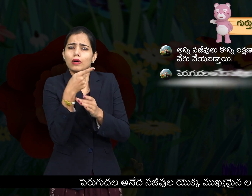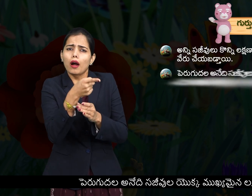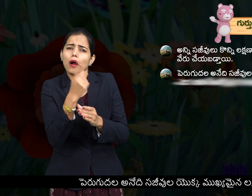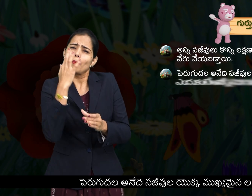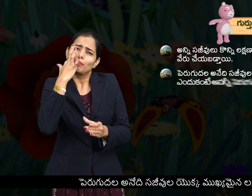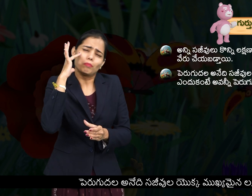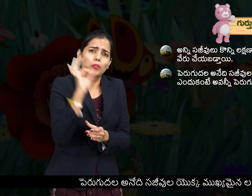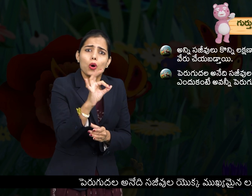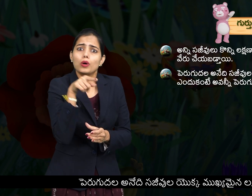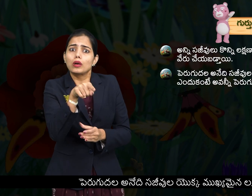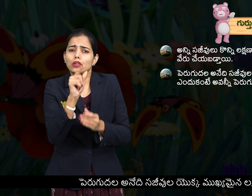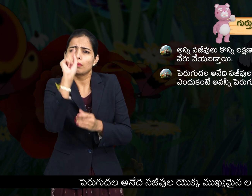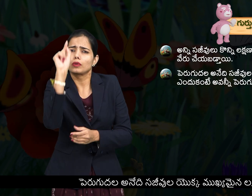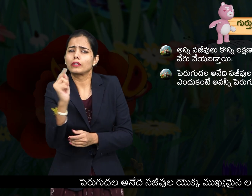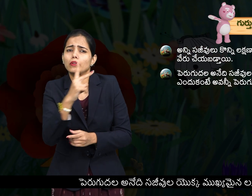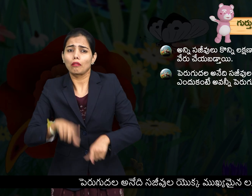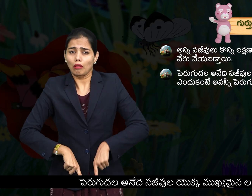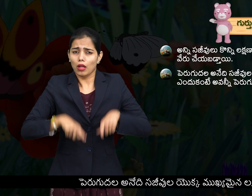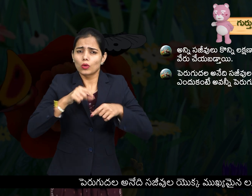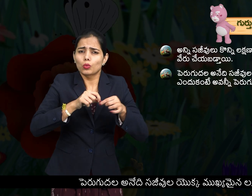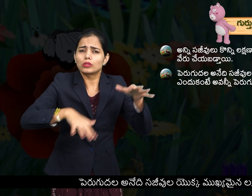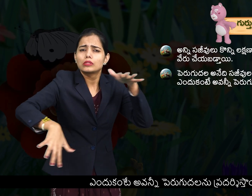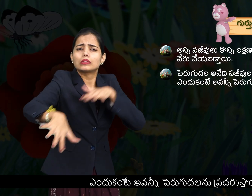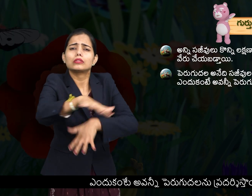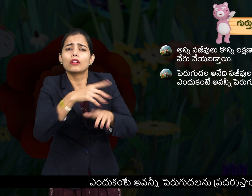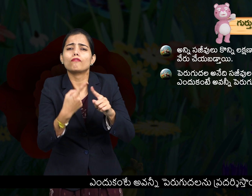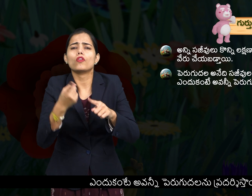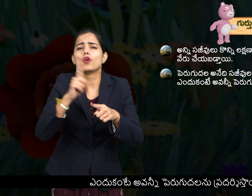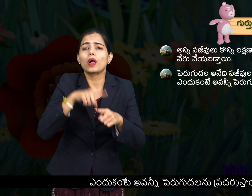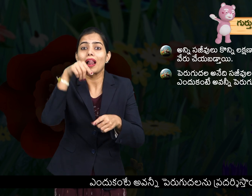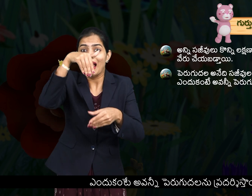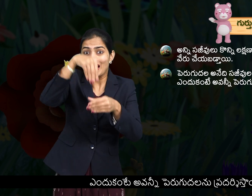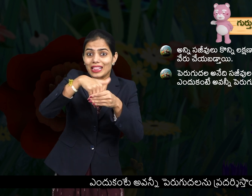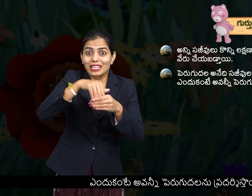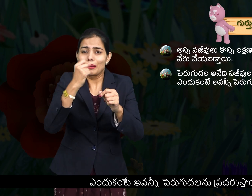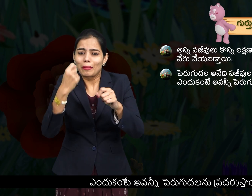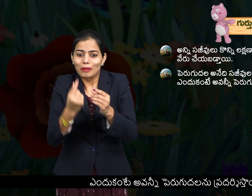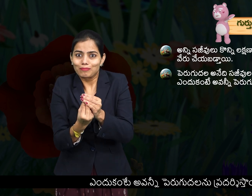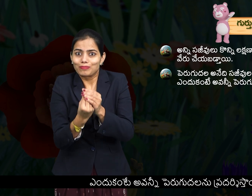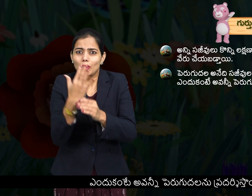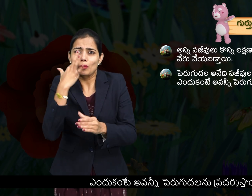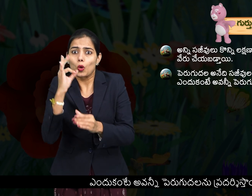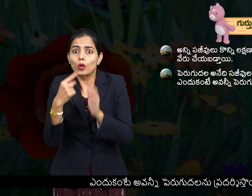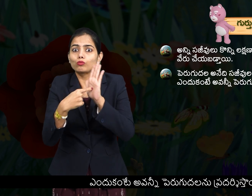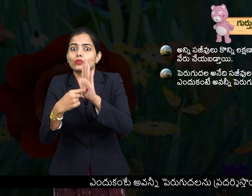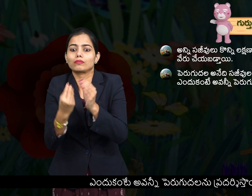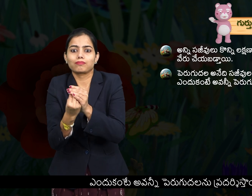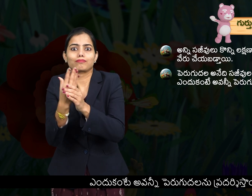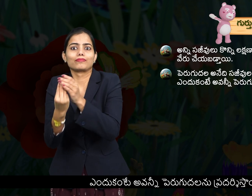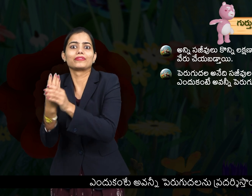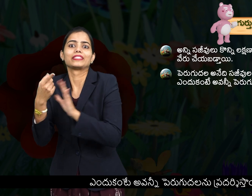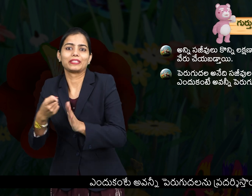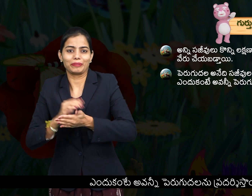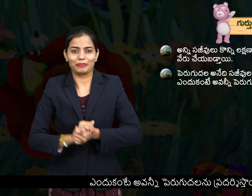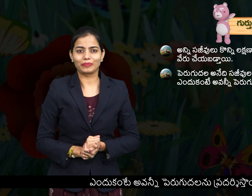పెరుగుదల అనేది సజీవుల యొక్క ముఖ్యమైన లక్షణం, ఎందుకంటే అవన్నీ పెరుగుదలను ప్రదర్శిస్తాయి.